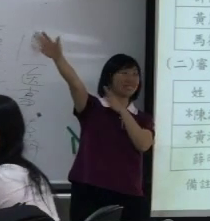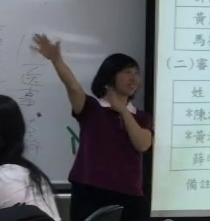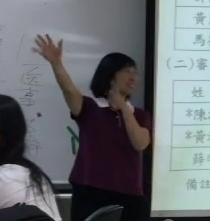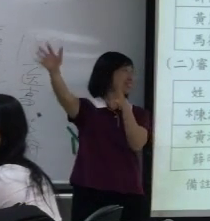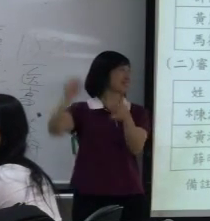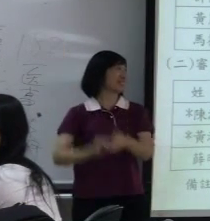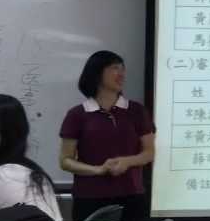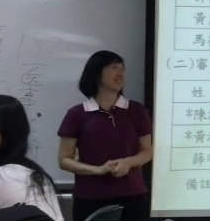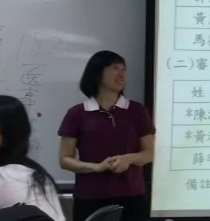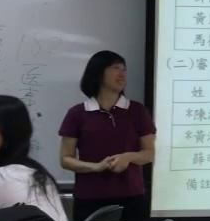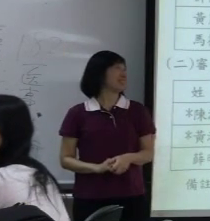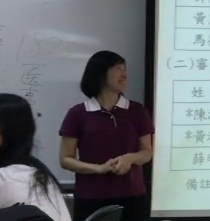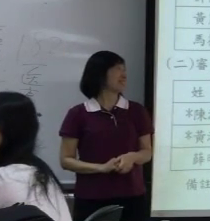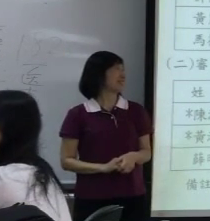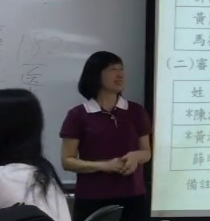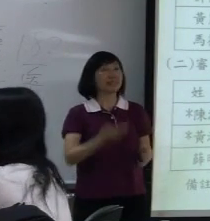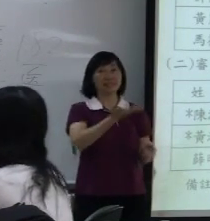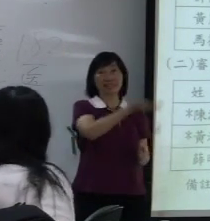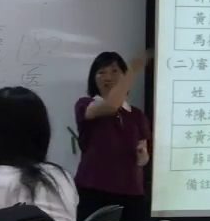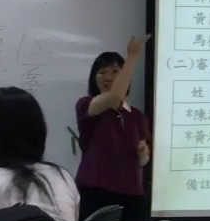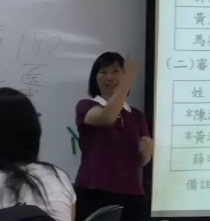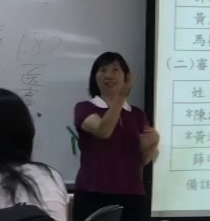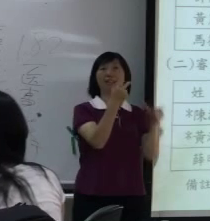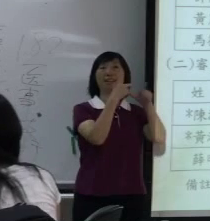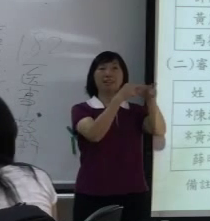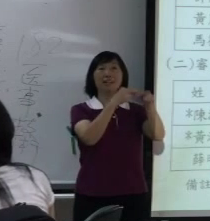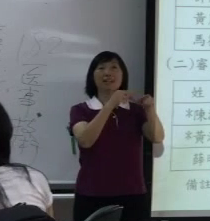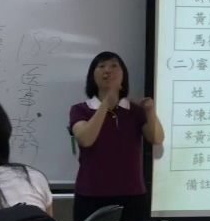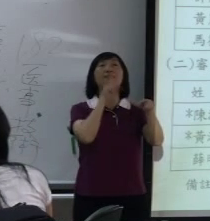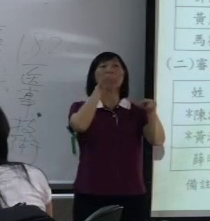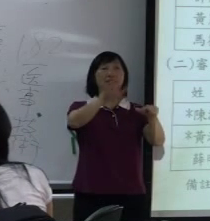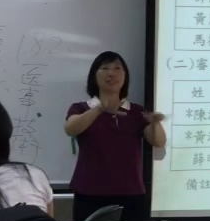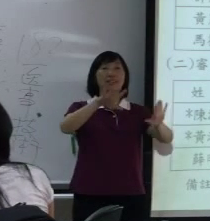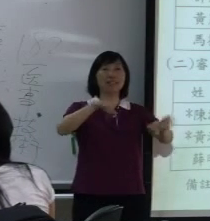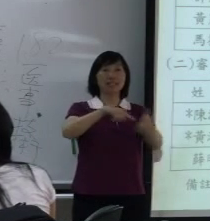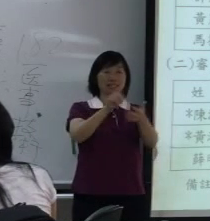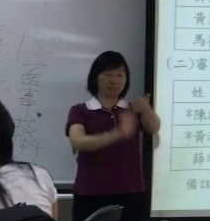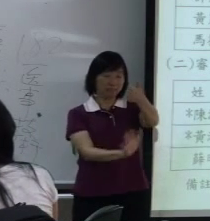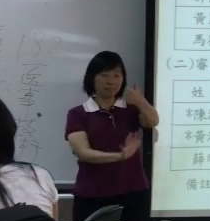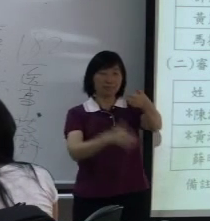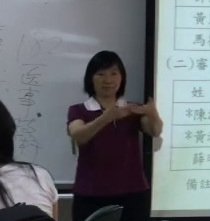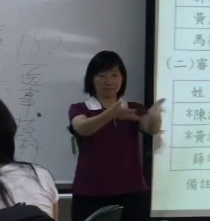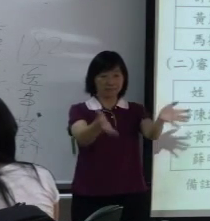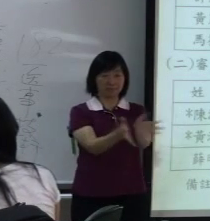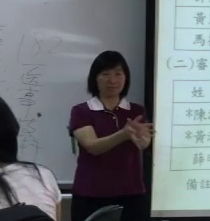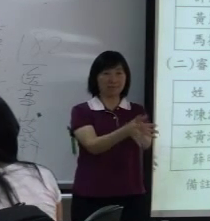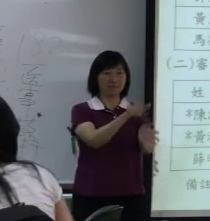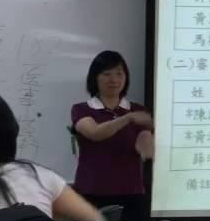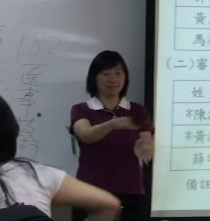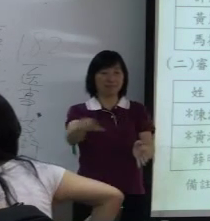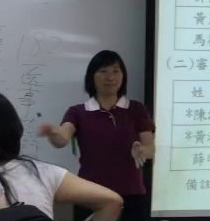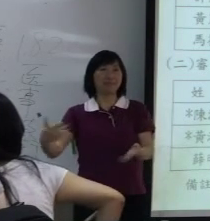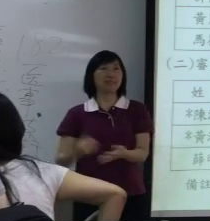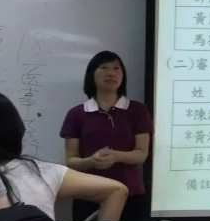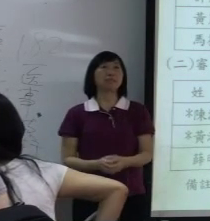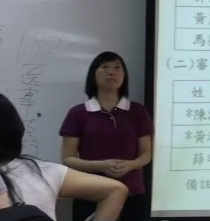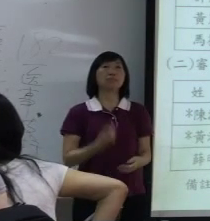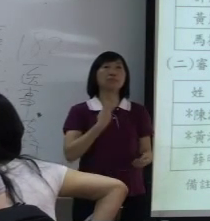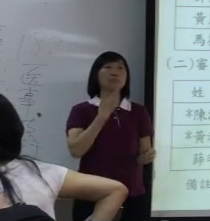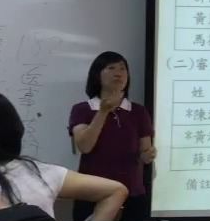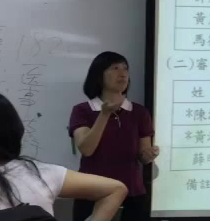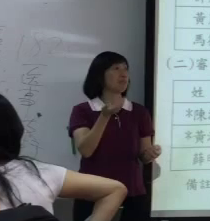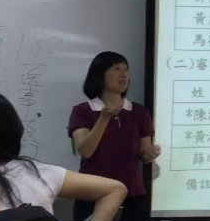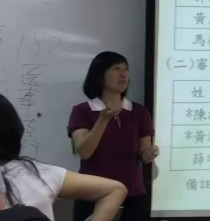好，以上就是我们这个编辑委员小组啊。那我刚刚没有介